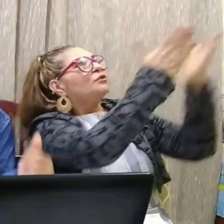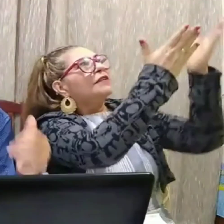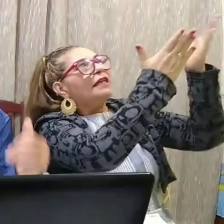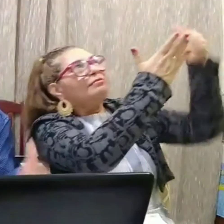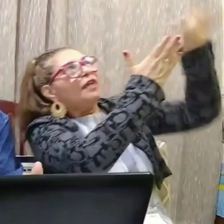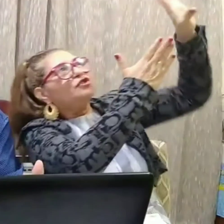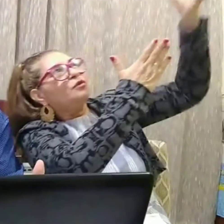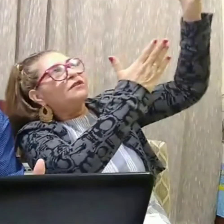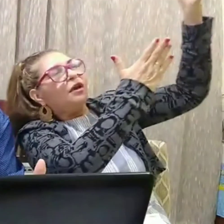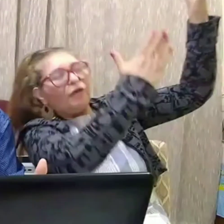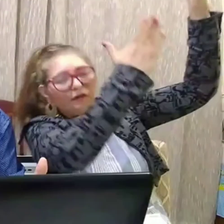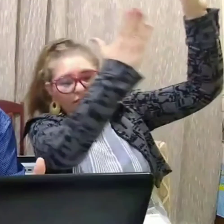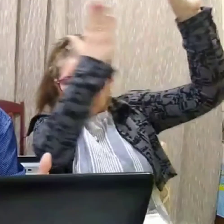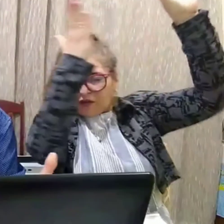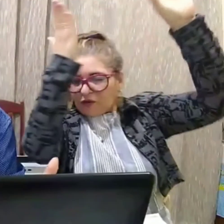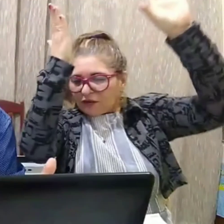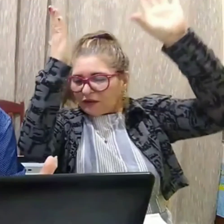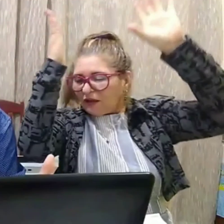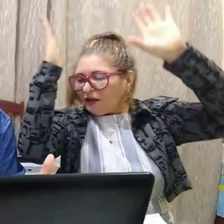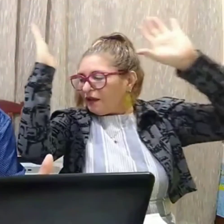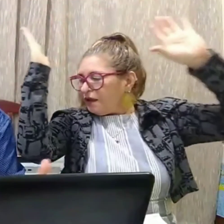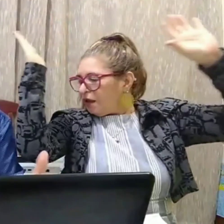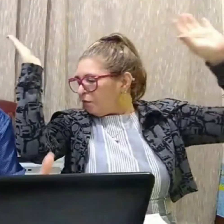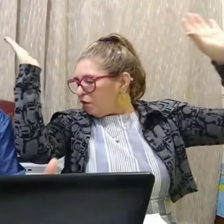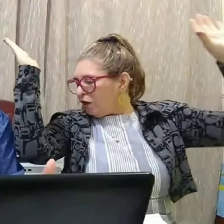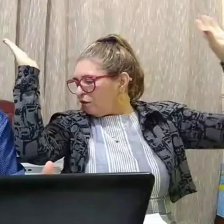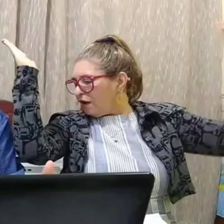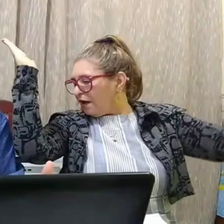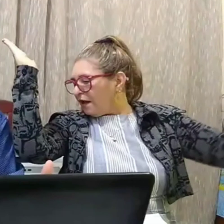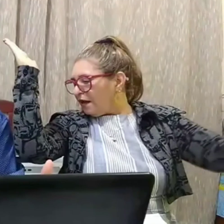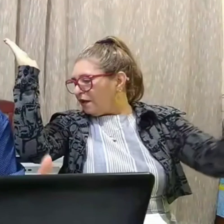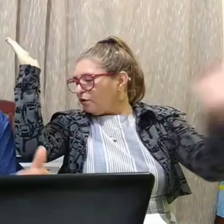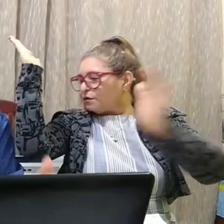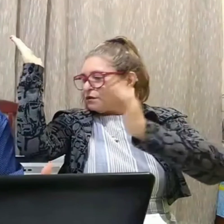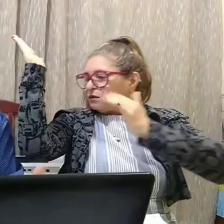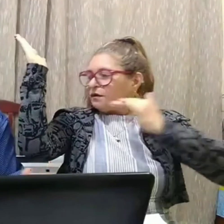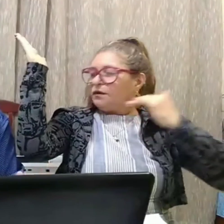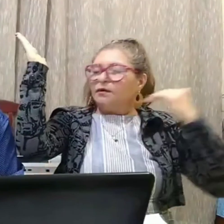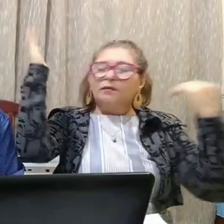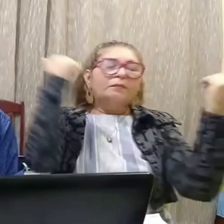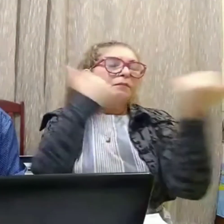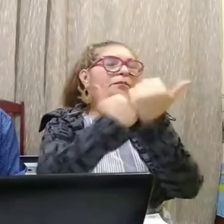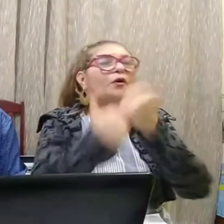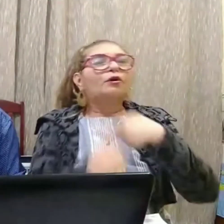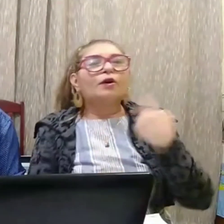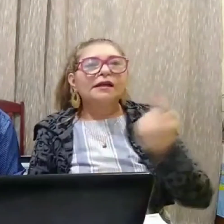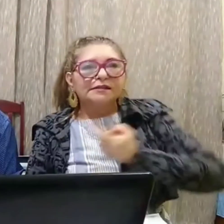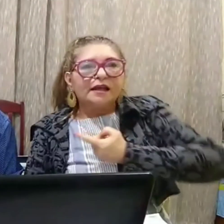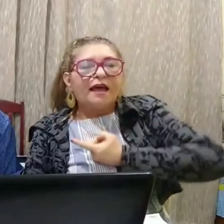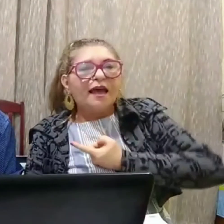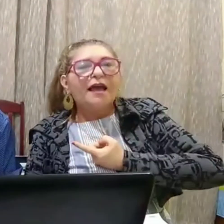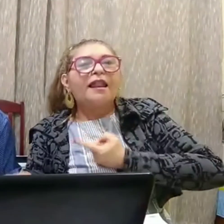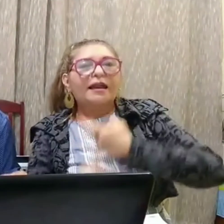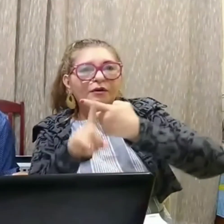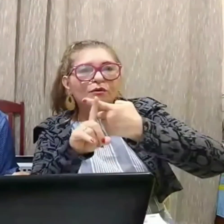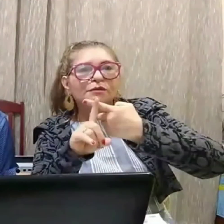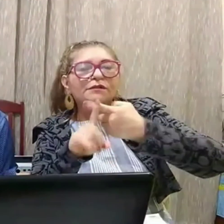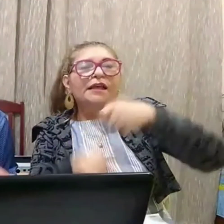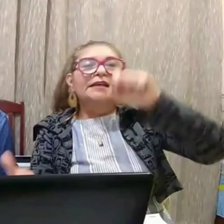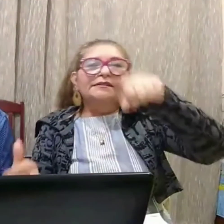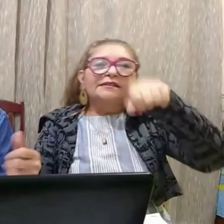glória, veio à terra, veio como homem por causa de nós e realmente morreu em nosso lugar. Então,